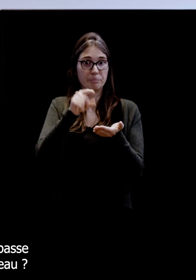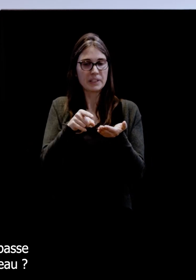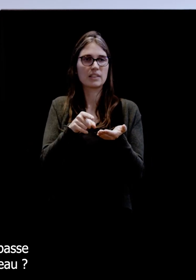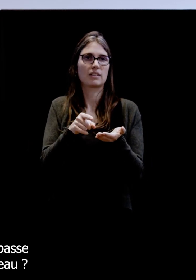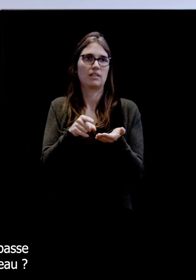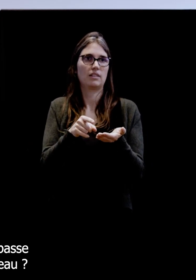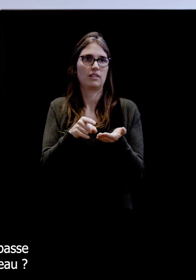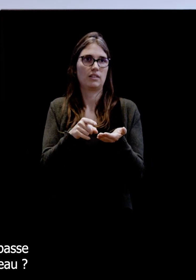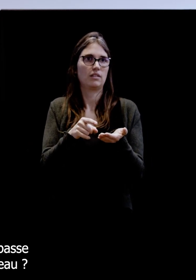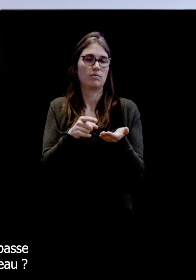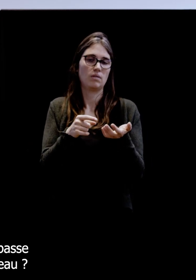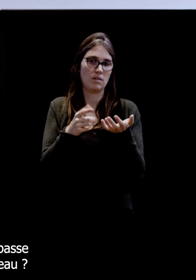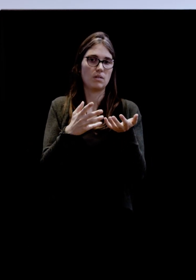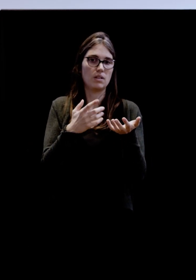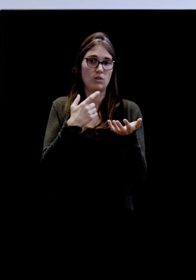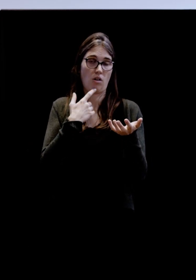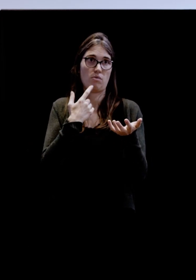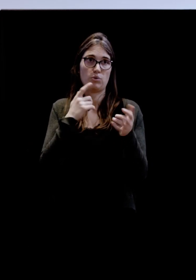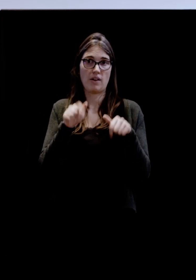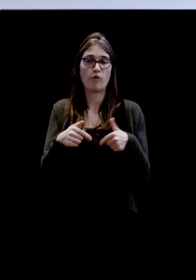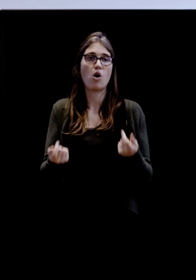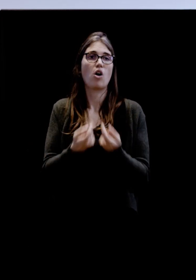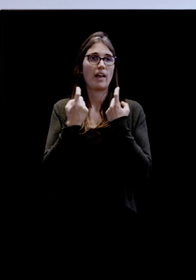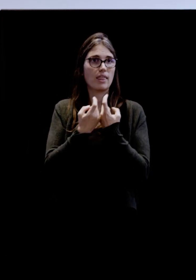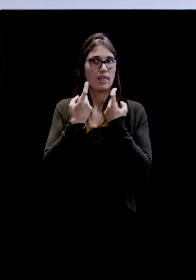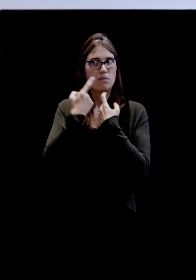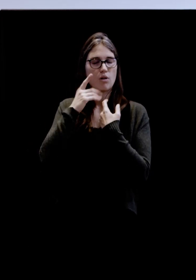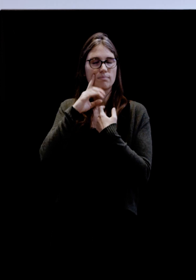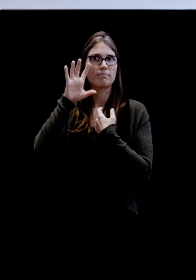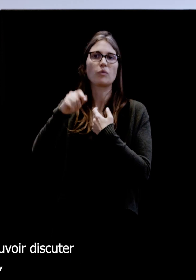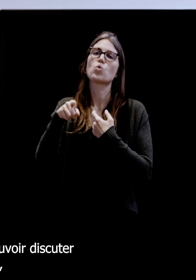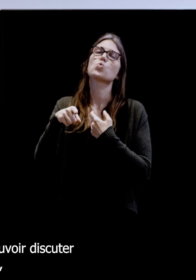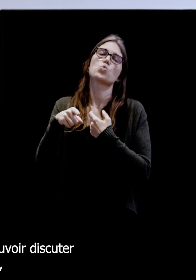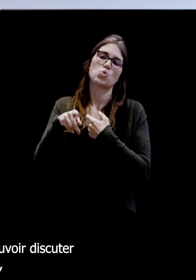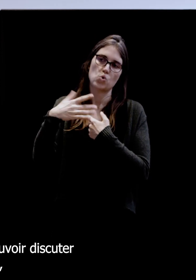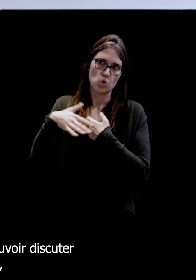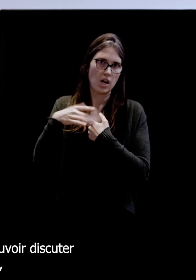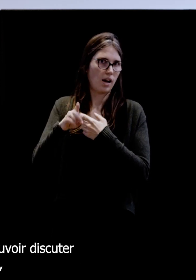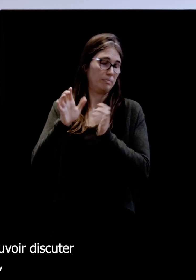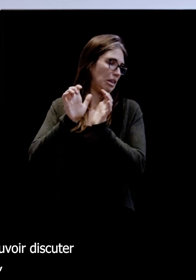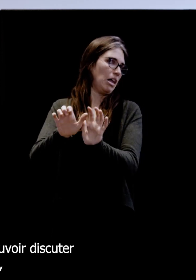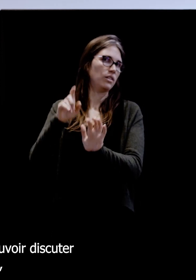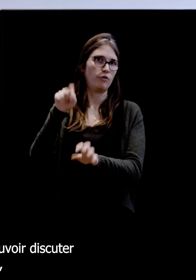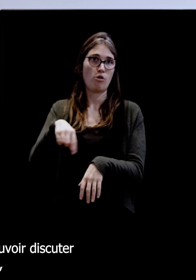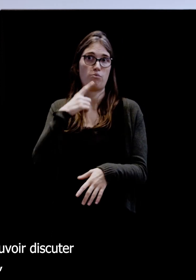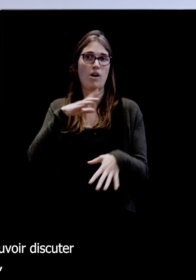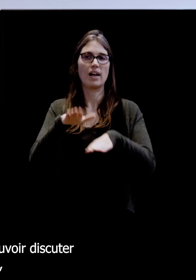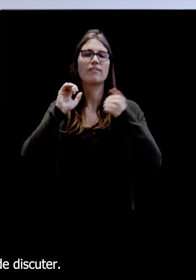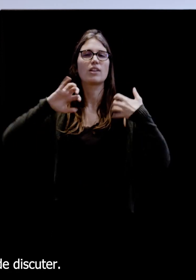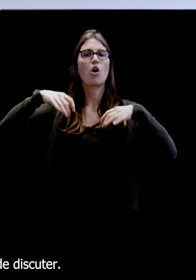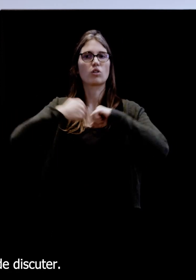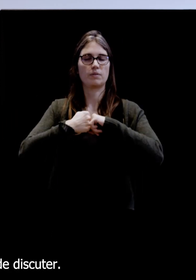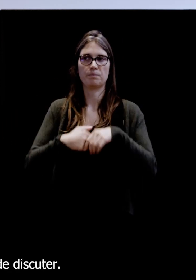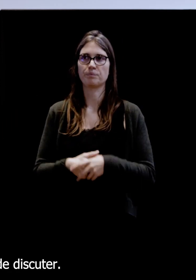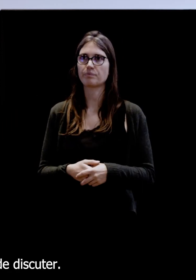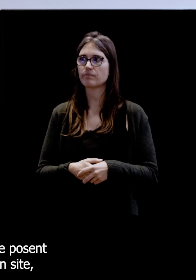le citron passe un peu par le trijumeau? Probablement. Voilà, donc c'est intéressant de pouvoir discuter si on a le temps, mais on